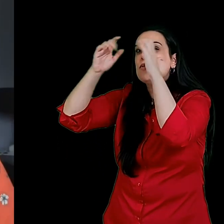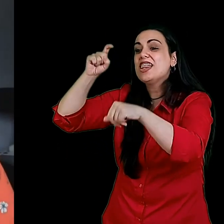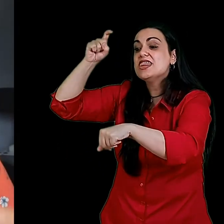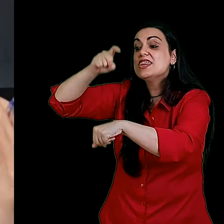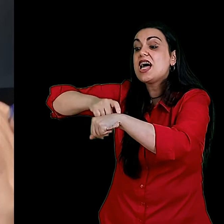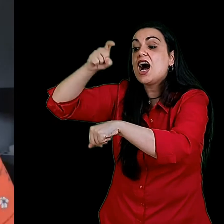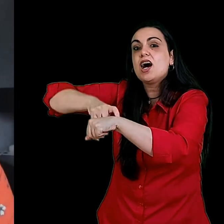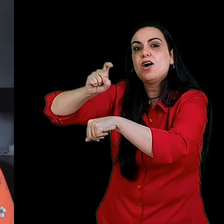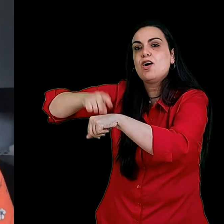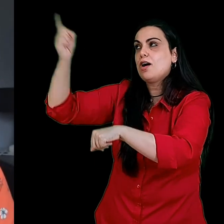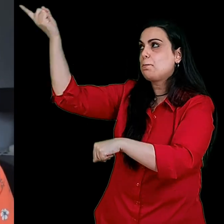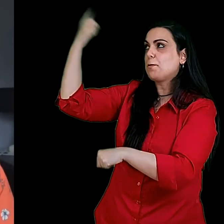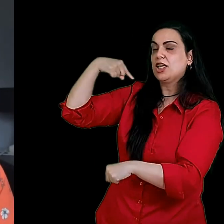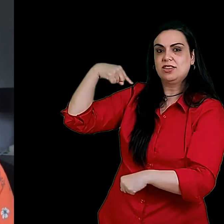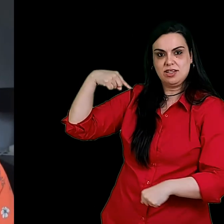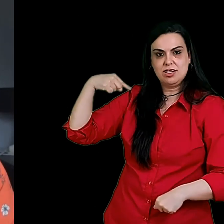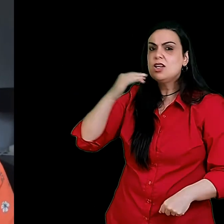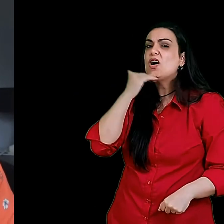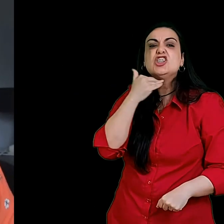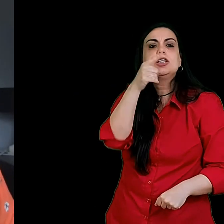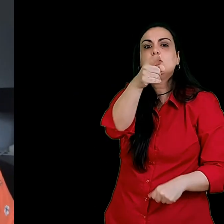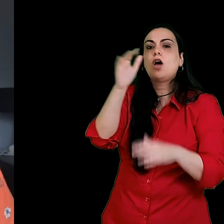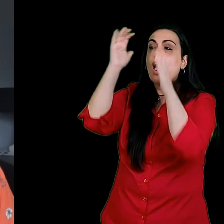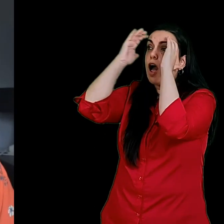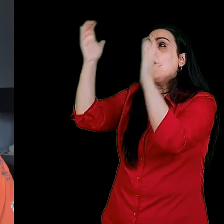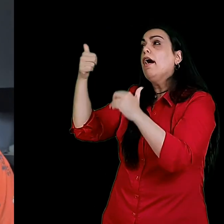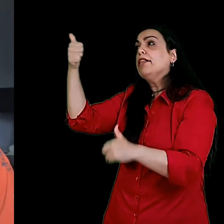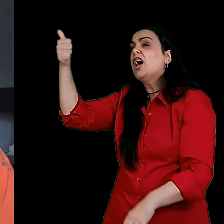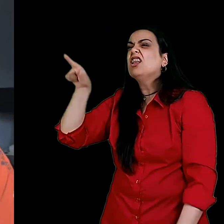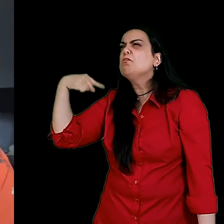Ele está mandando. Ou seja,